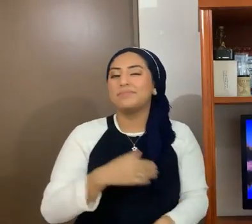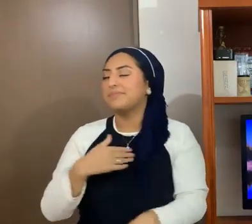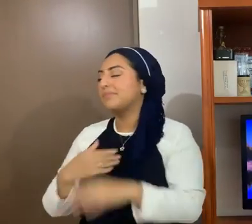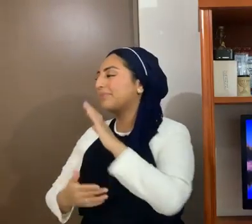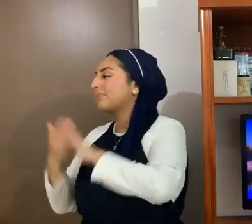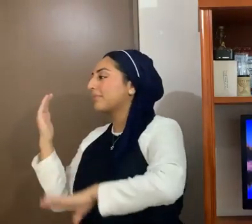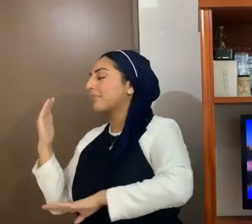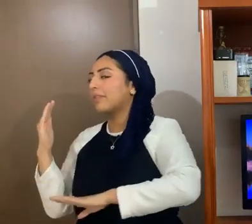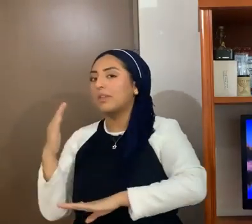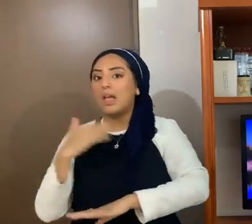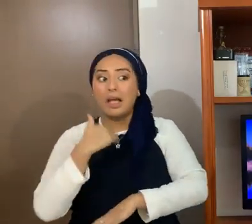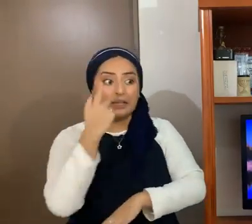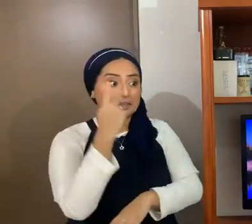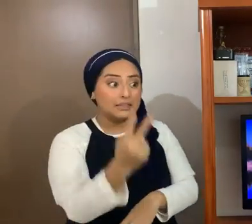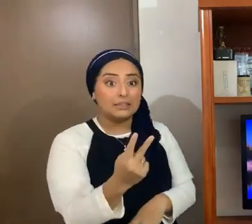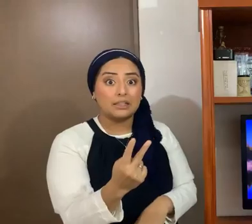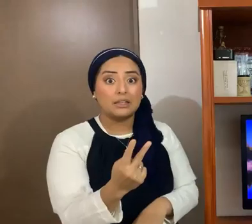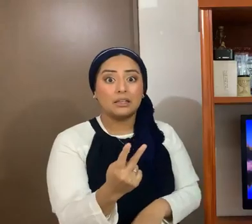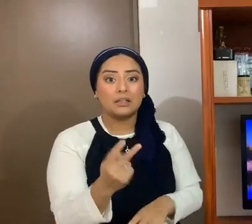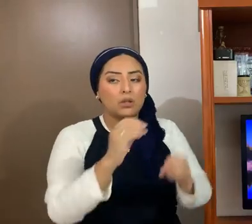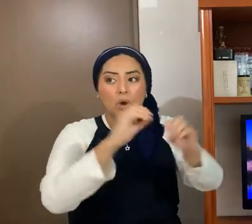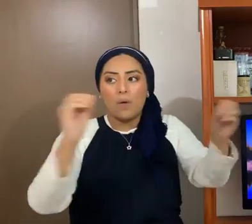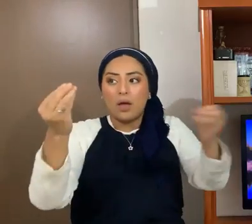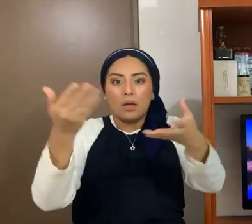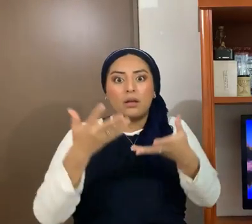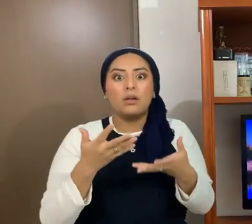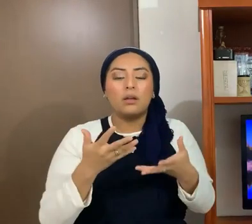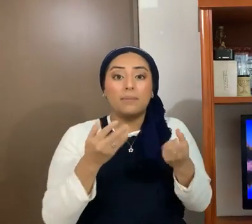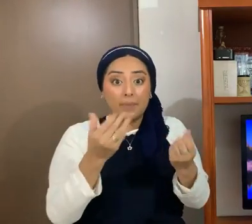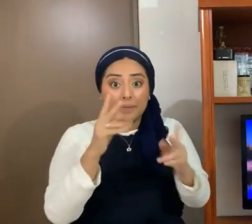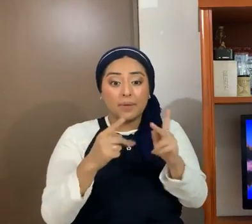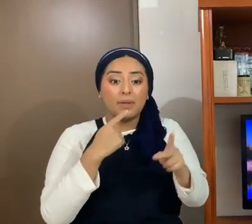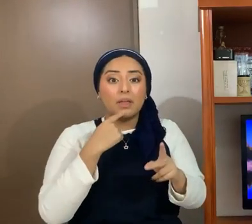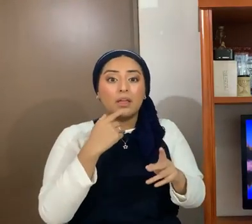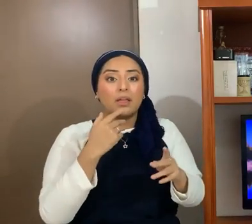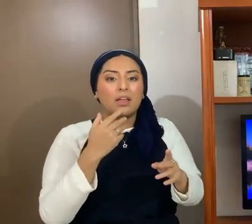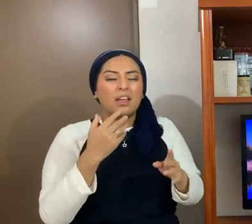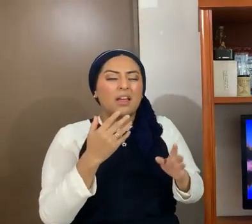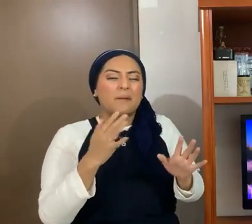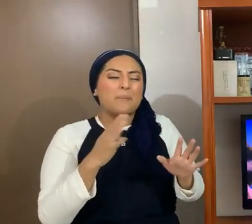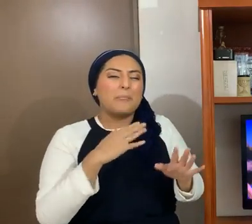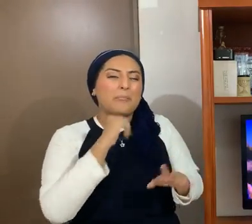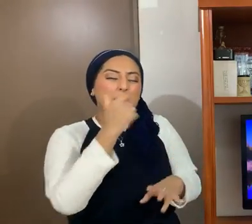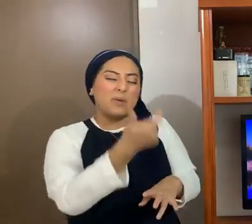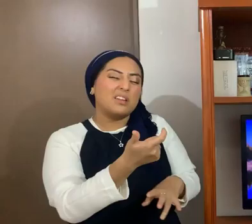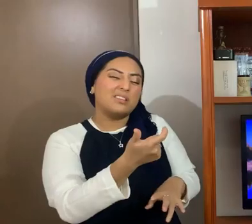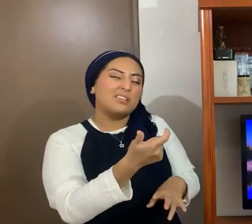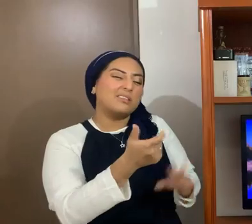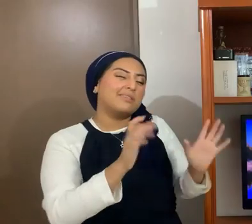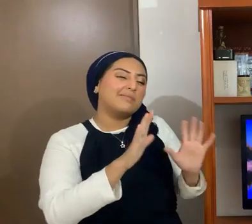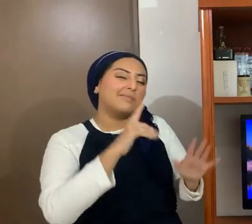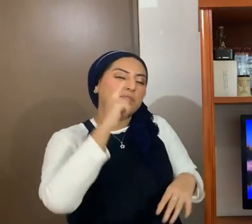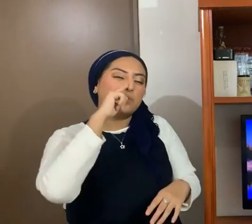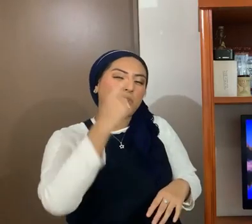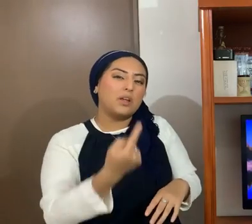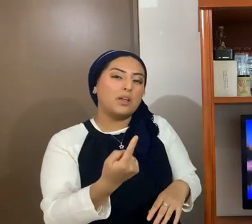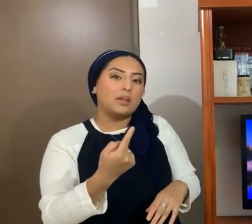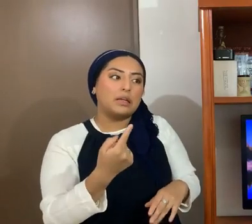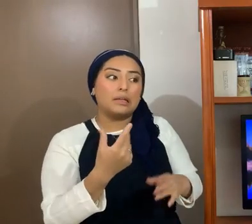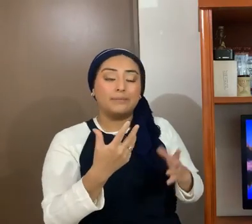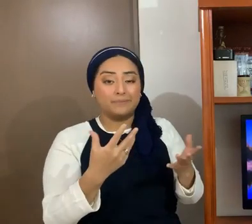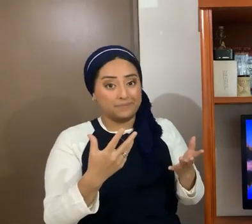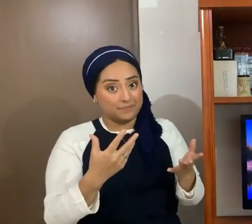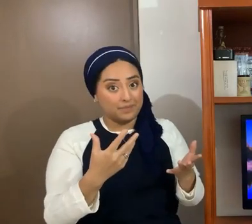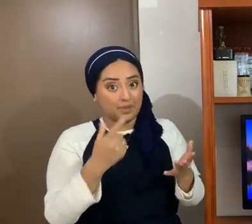transmisión. Yo lo veo, no me lo tienen que platicar. Muchos dicen, este me ha grabado, no me voy a conectar. ¿Así